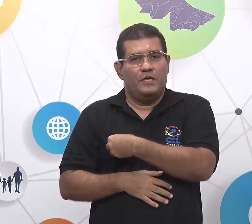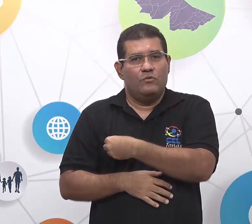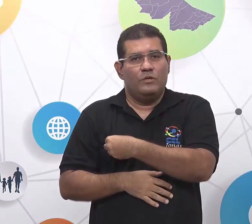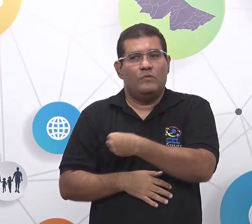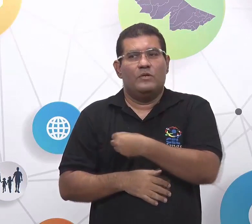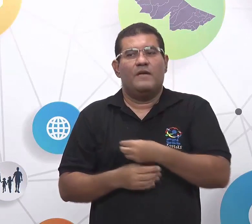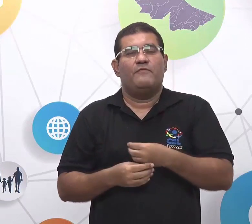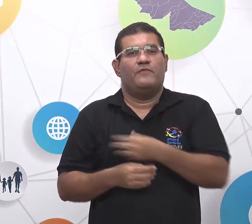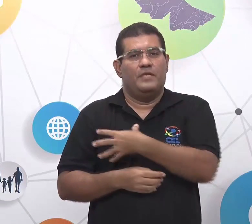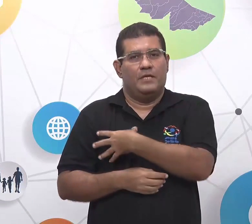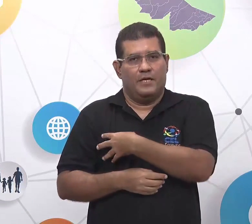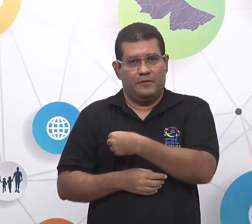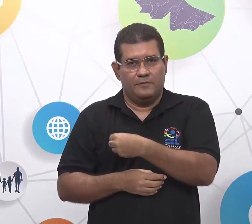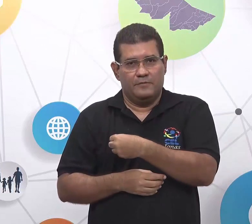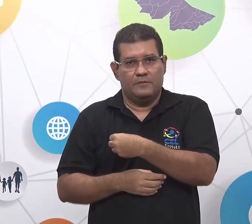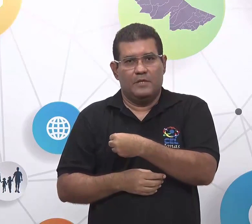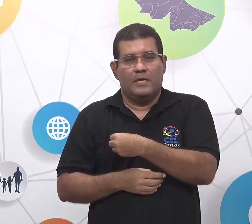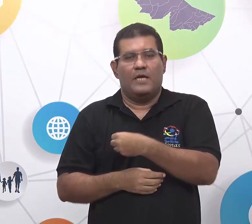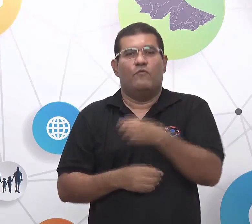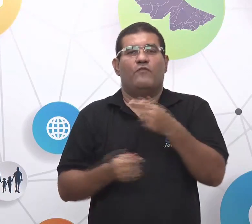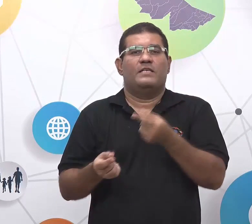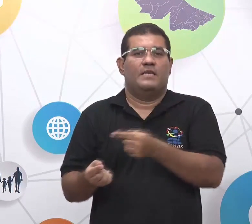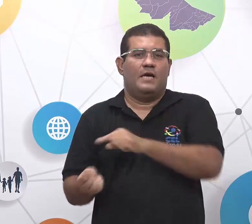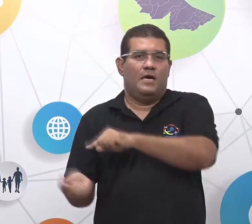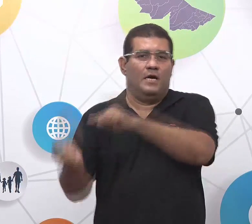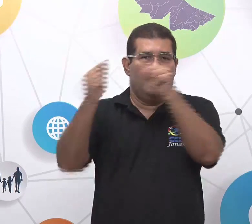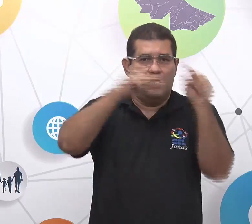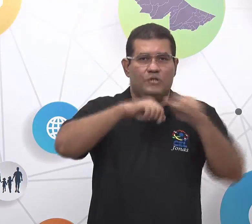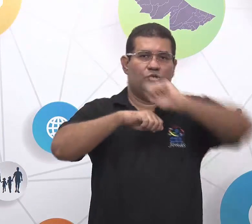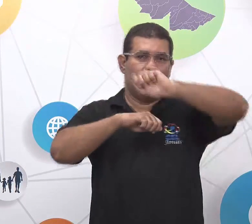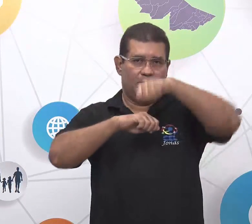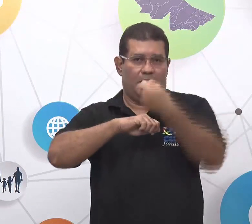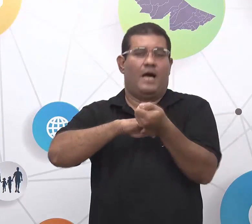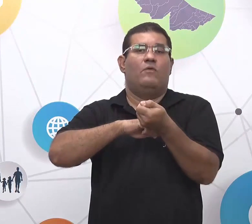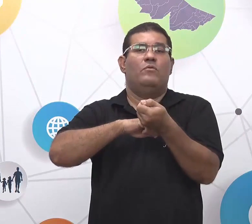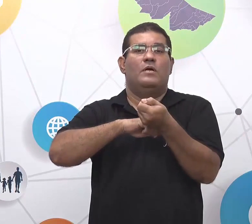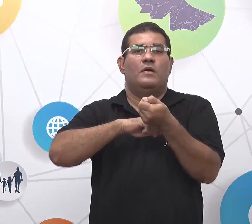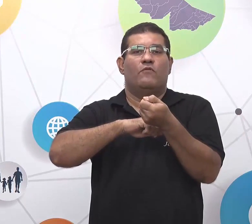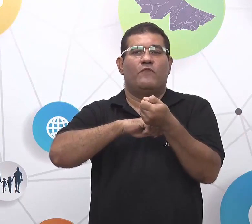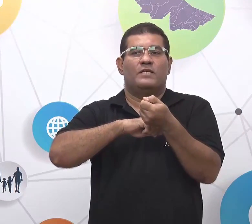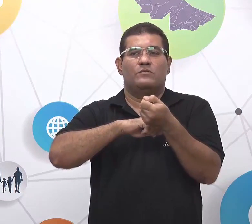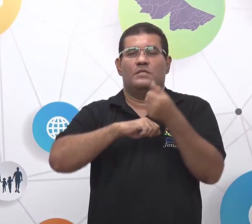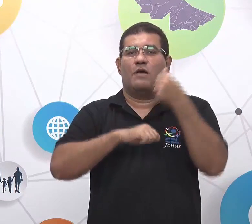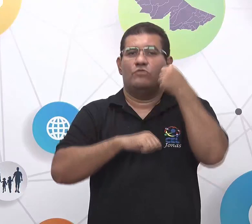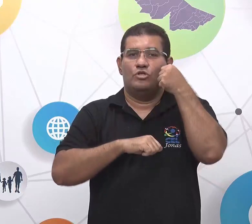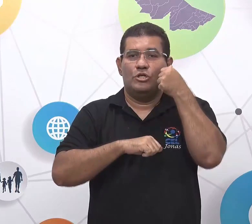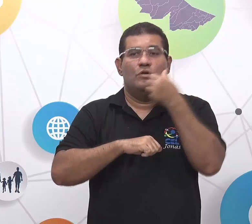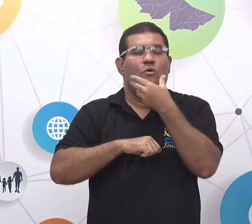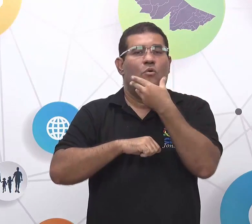filho e quando é filha eu vou fazer antes do sinal eu vou fazer o sinal de